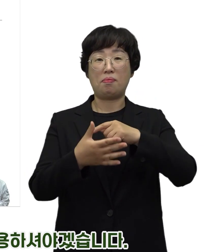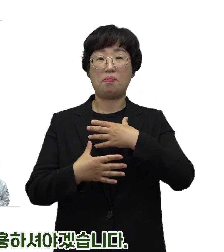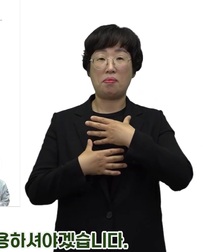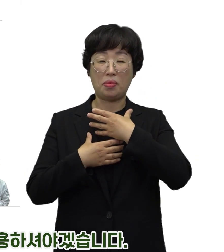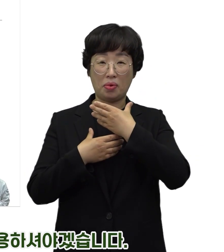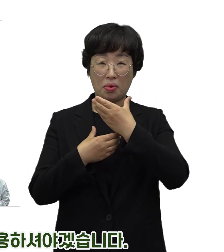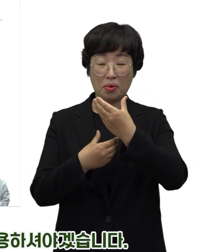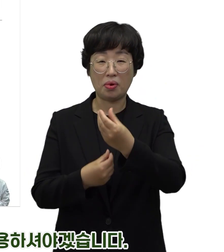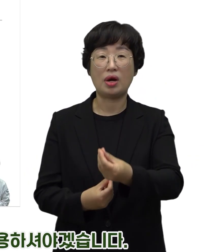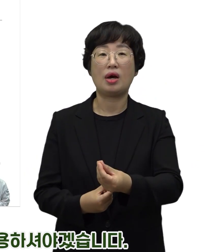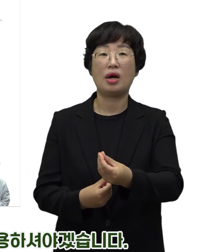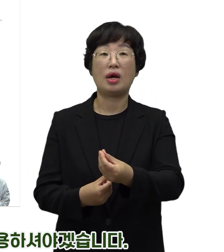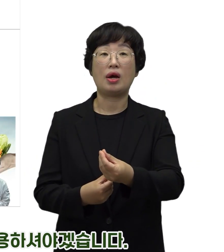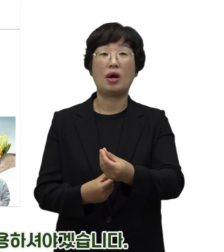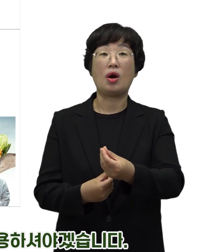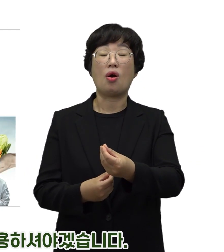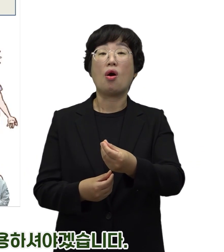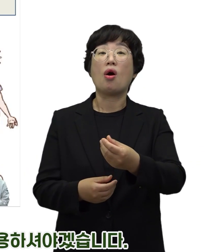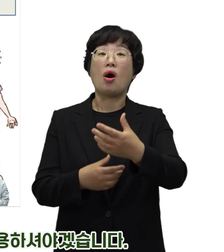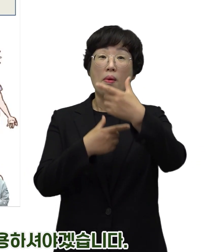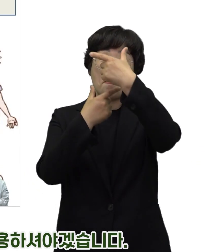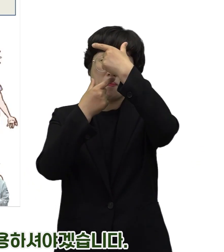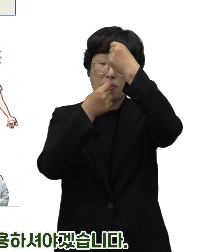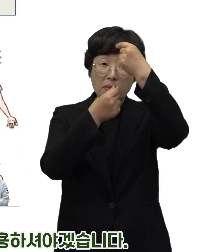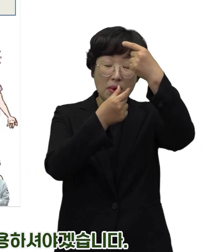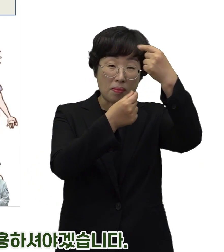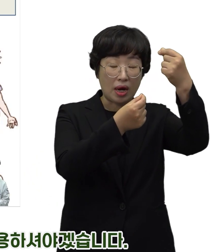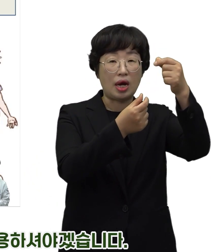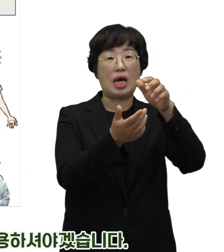잘 복용하셔야겠습니다.